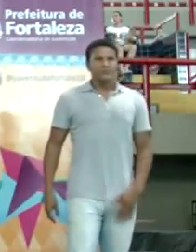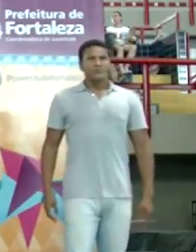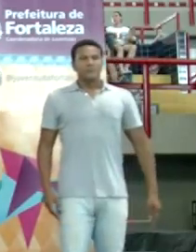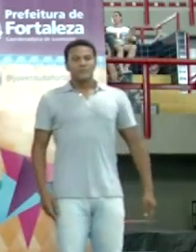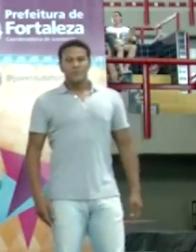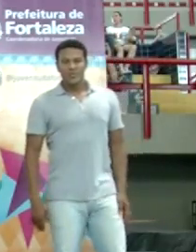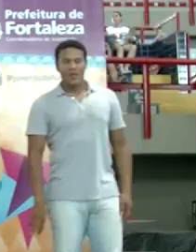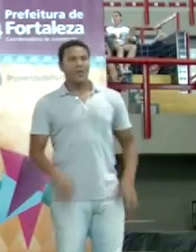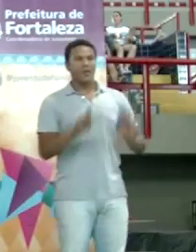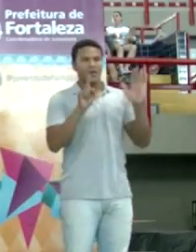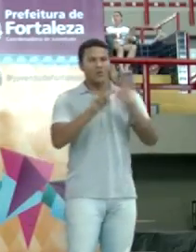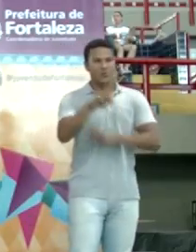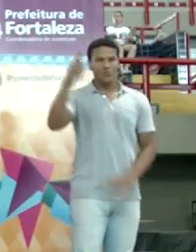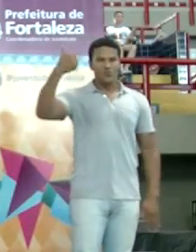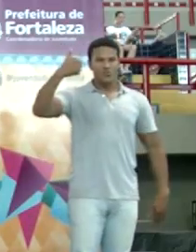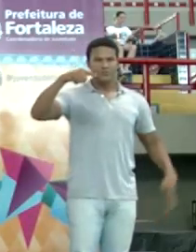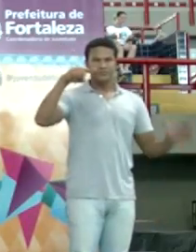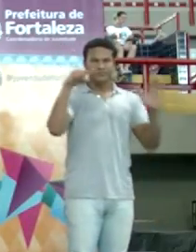Questão de número 1.